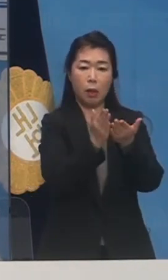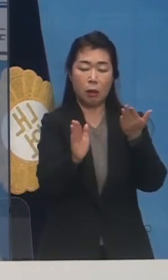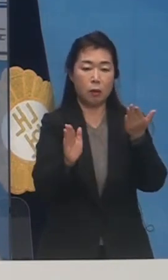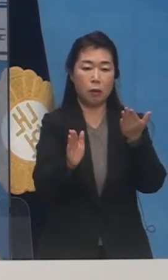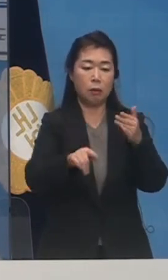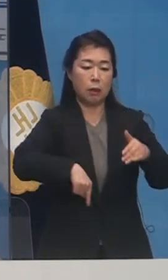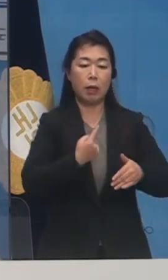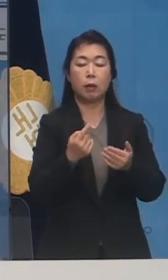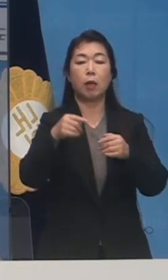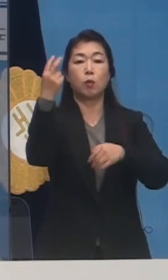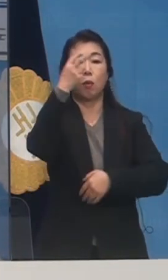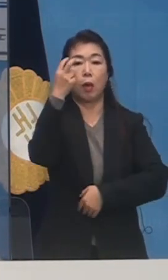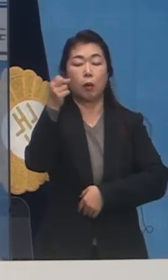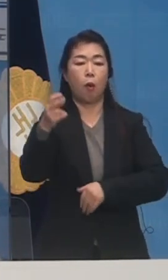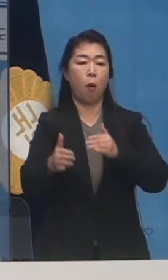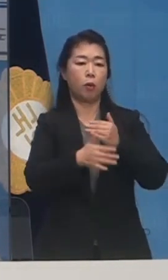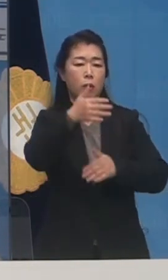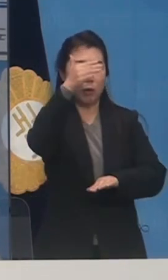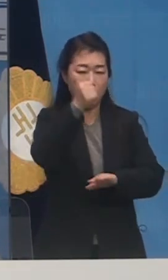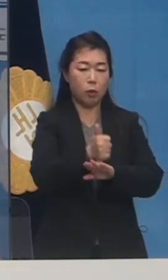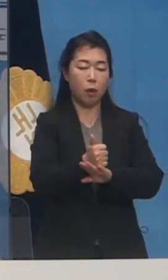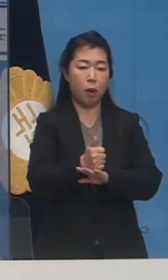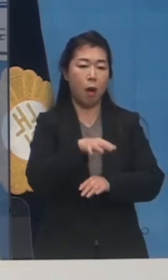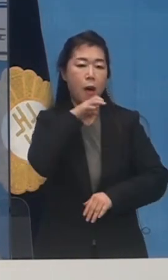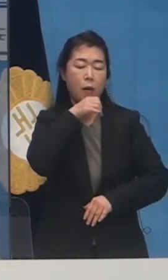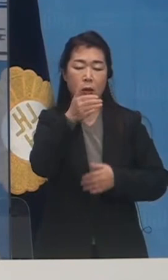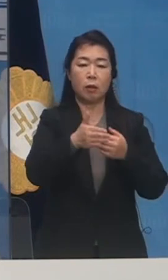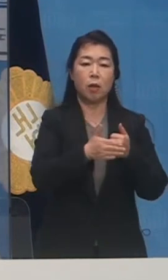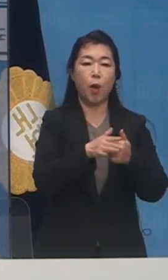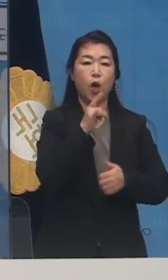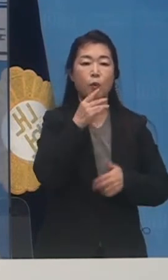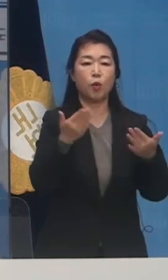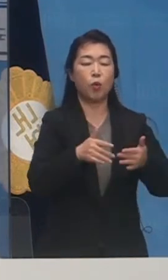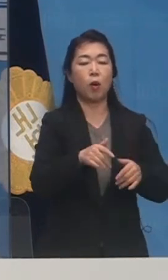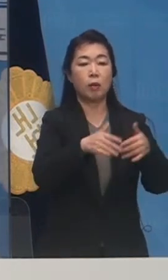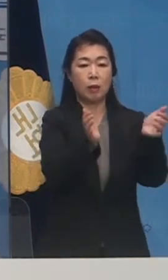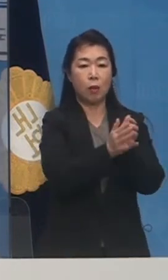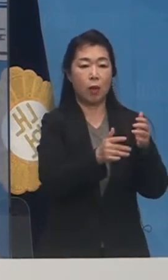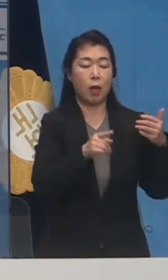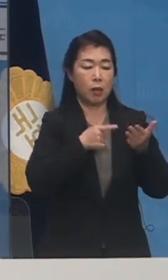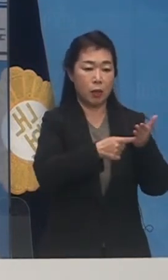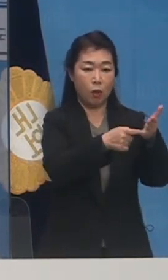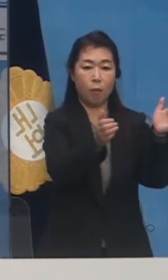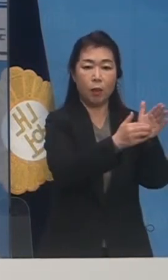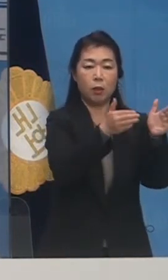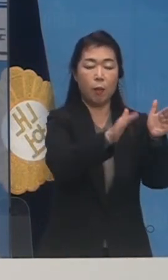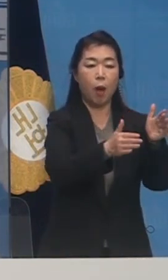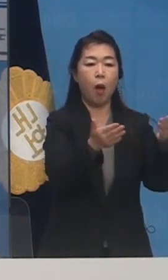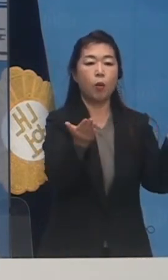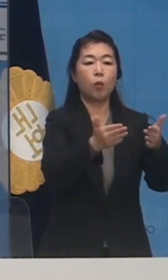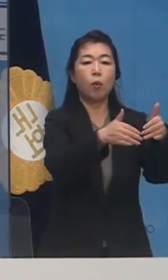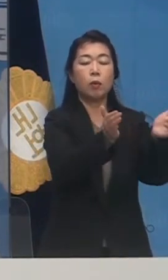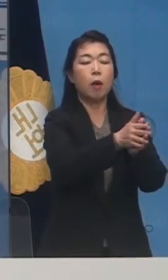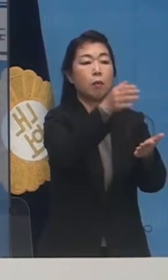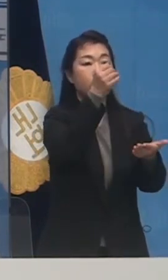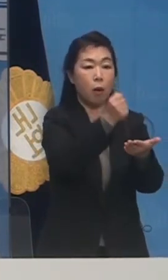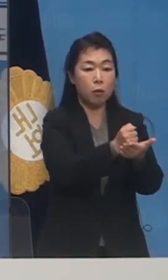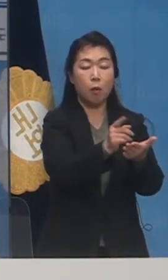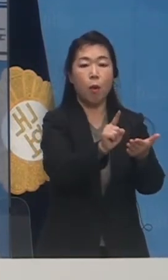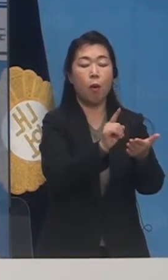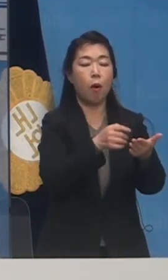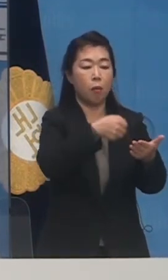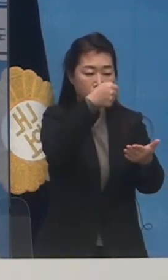자체 조사와 엉터리 결과에 항의하며 구미노동지청에 진정했으나 노동지청의